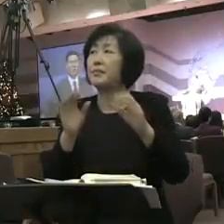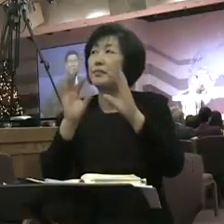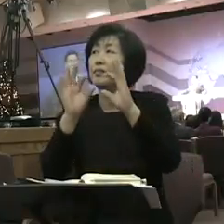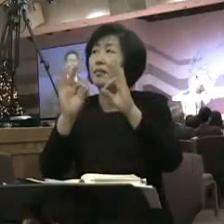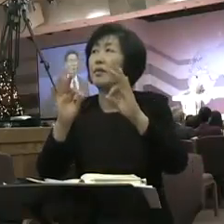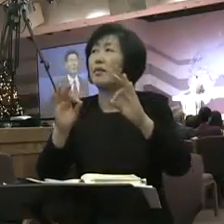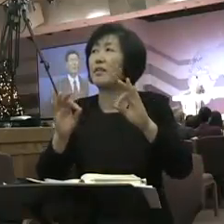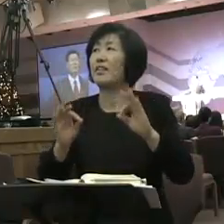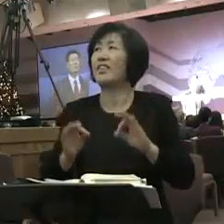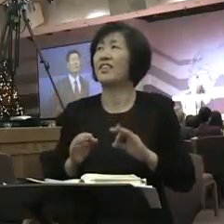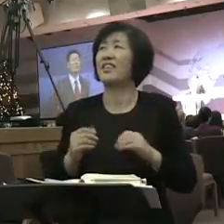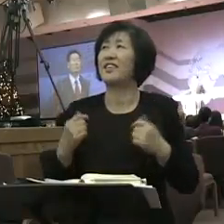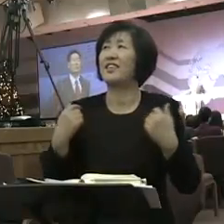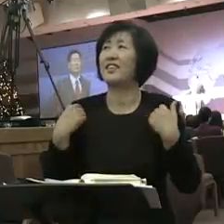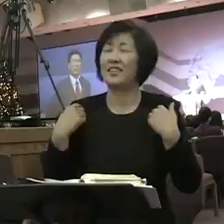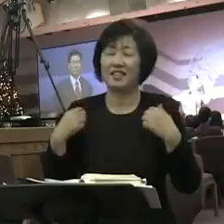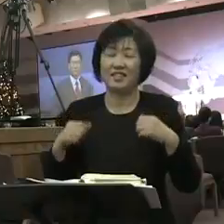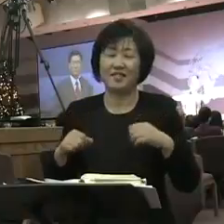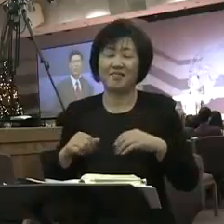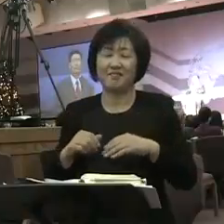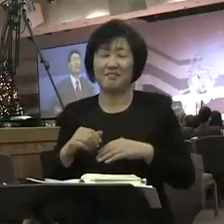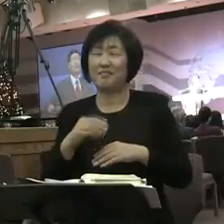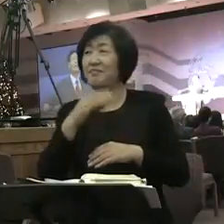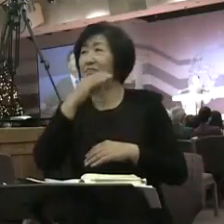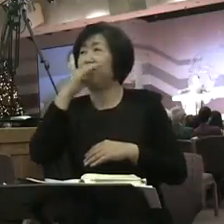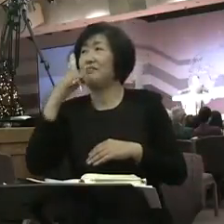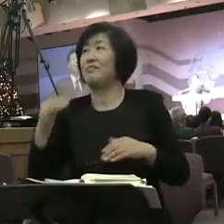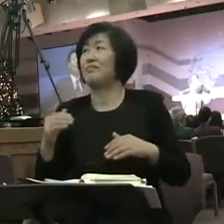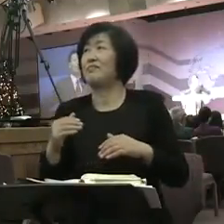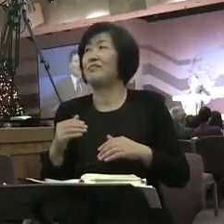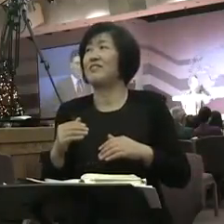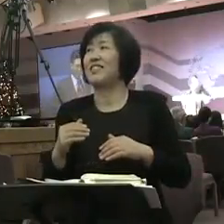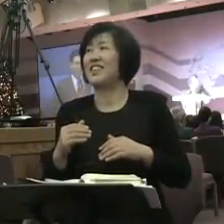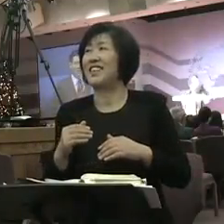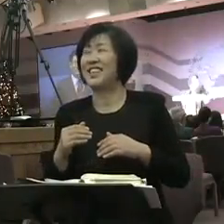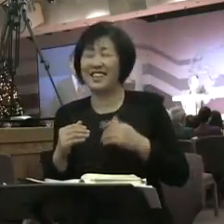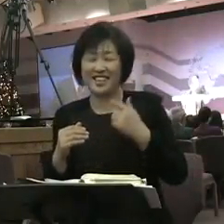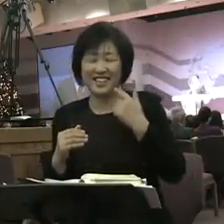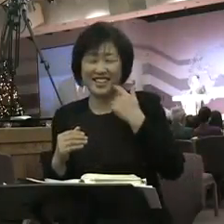아마 어깨를 이렇게 내면서 얘기했을 것 같아요. 우리 아빠는 목사님이야.